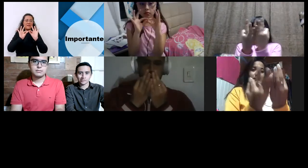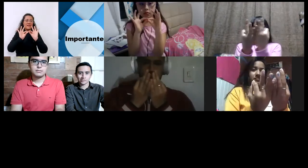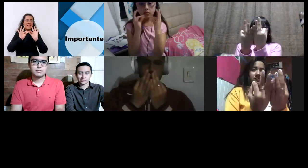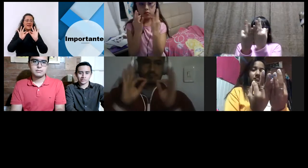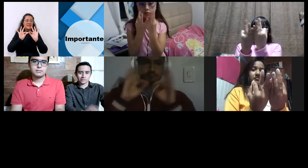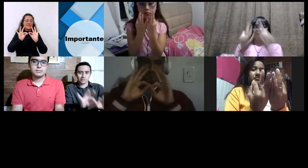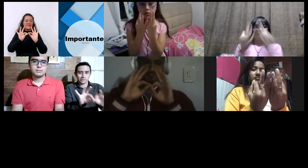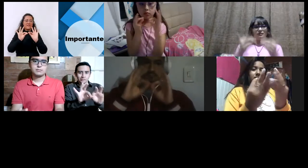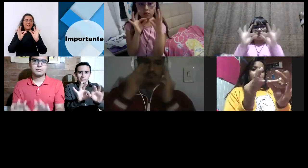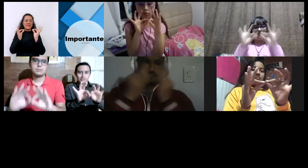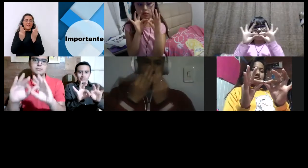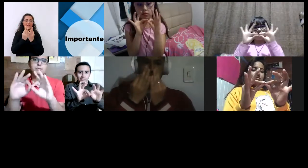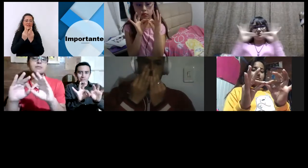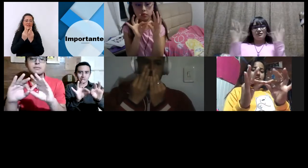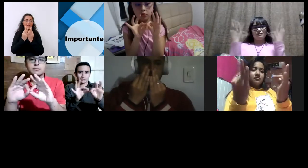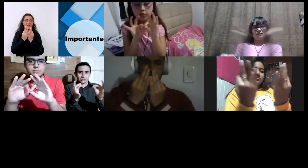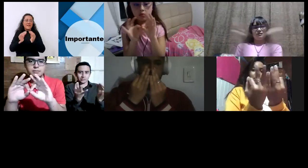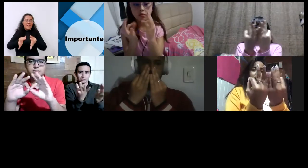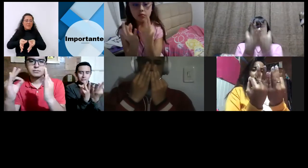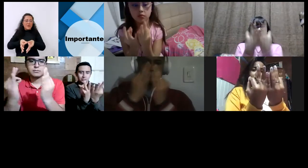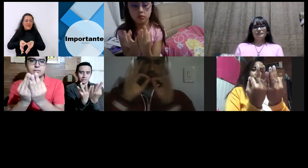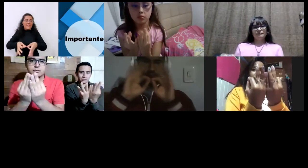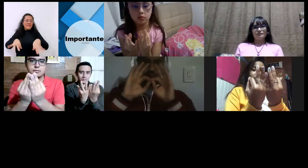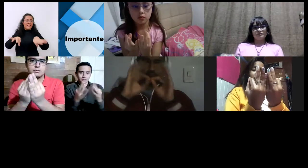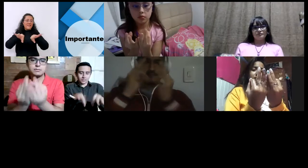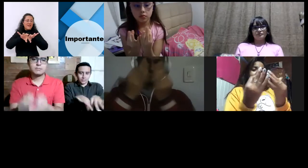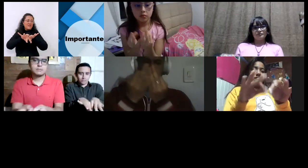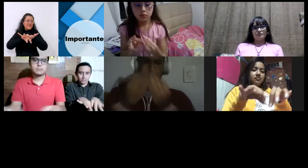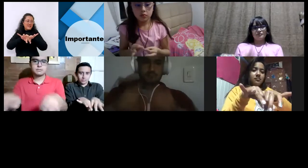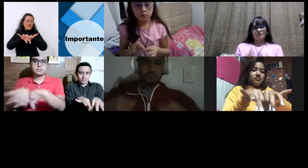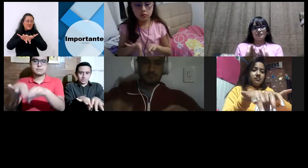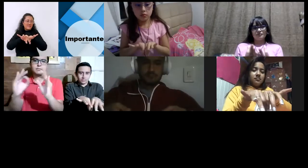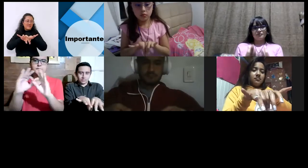Familia es hacia el frente. Importante de abajo hacia arriba.